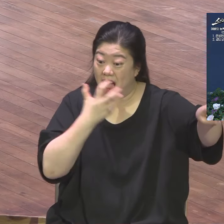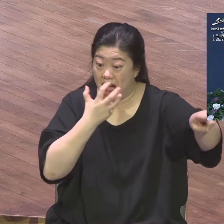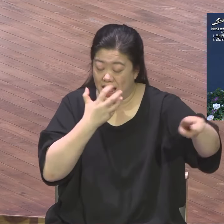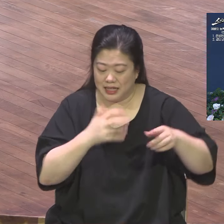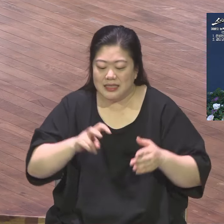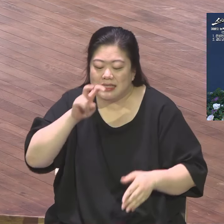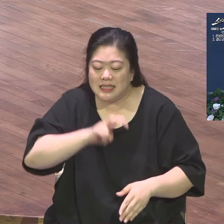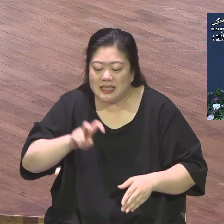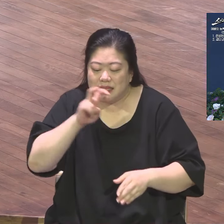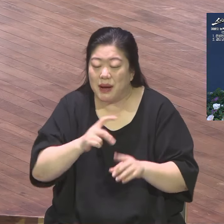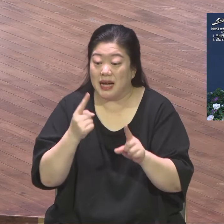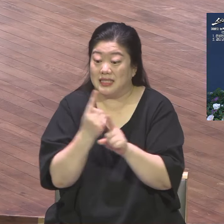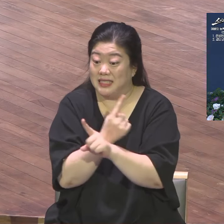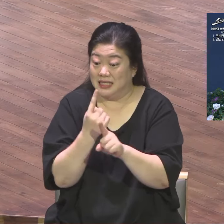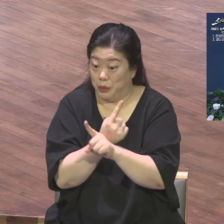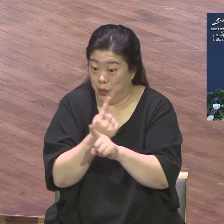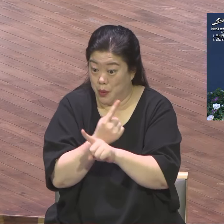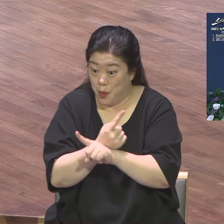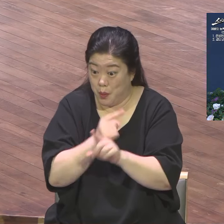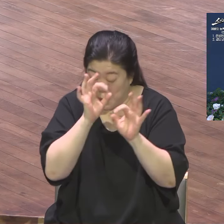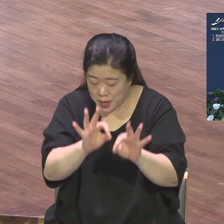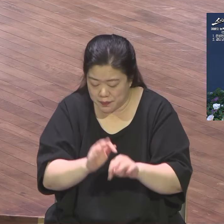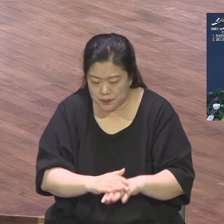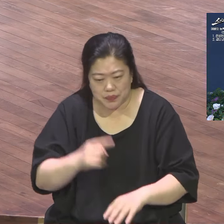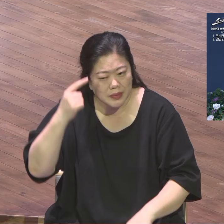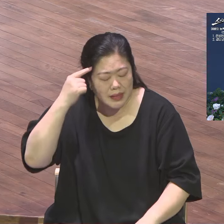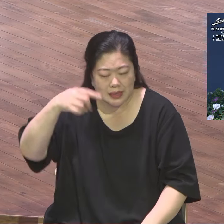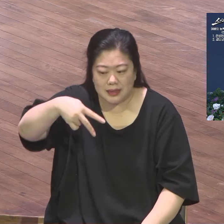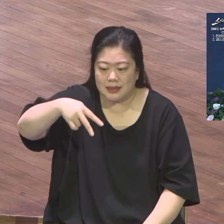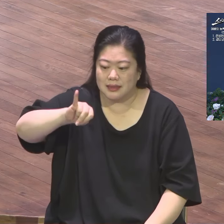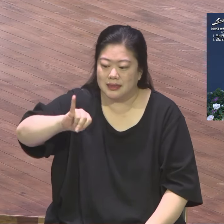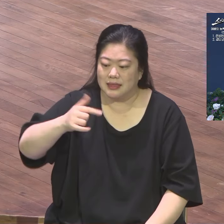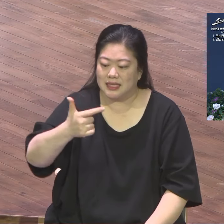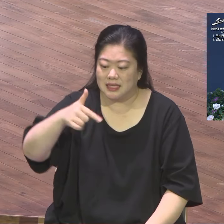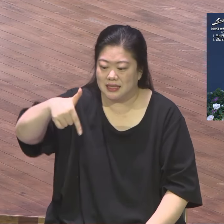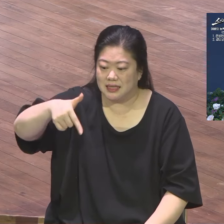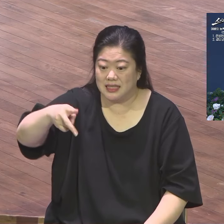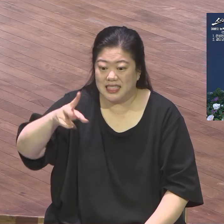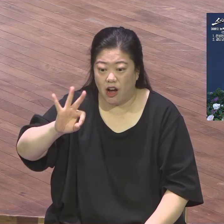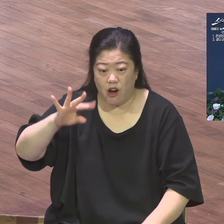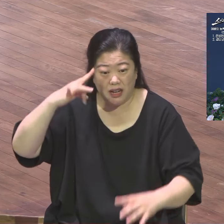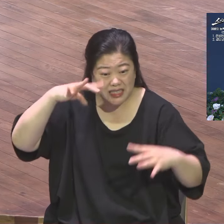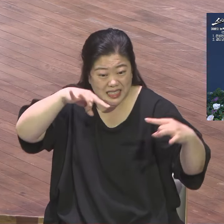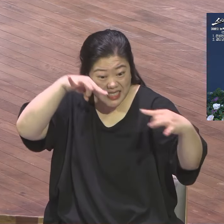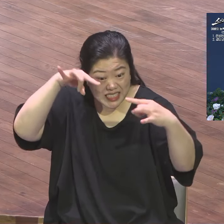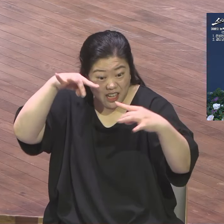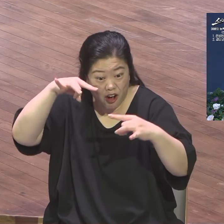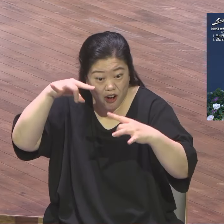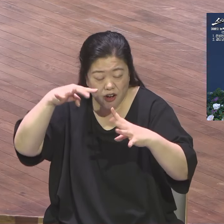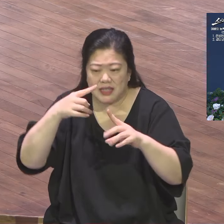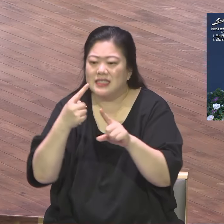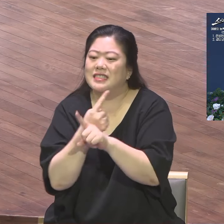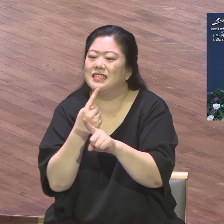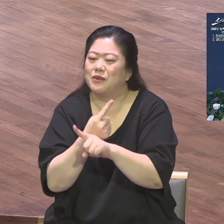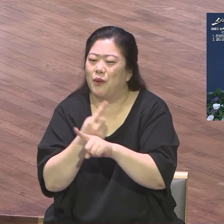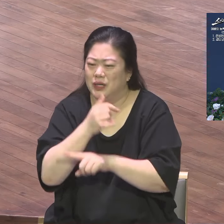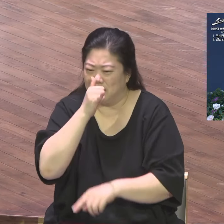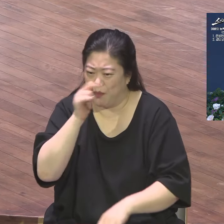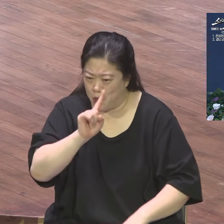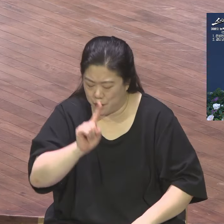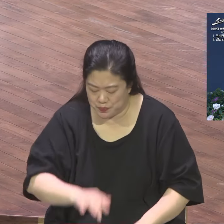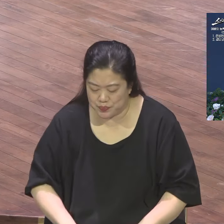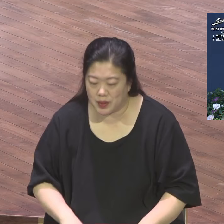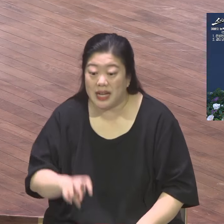음악 치료라는 게 있습니다. 신경학적 음악 치료 이 분야가 있는데 음악이 이 손상된